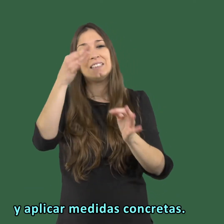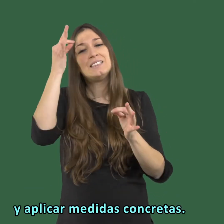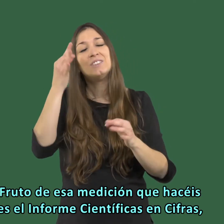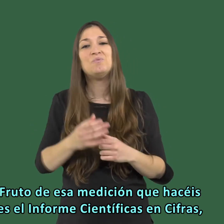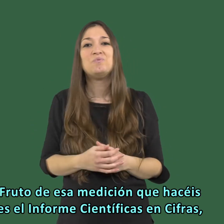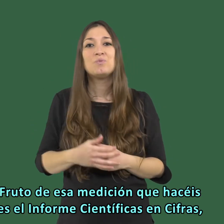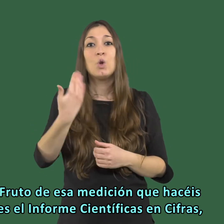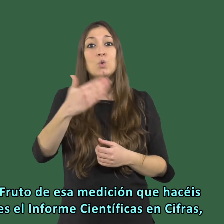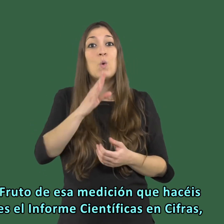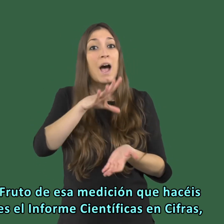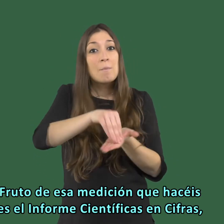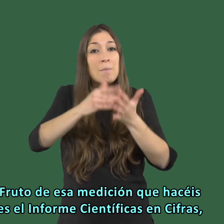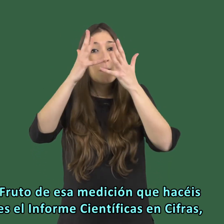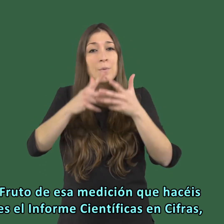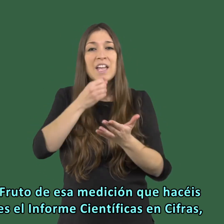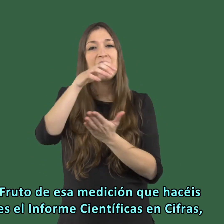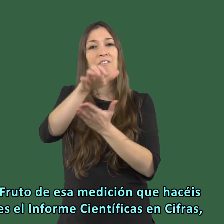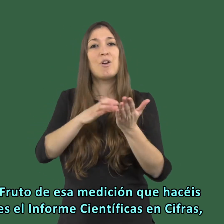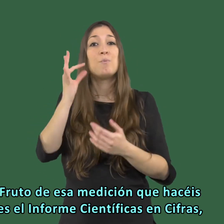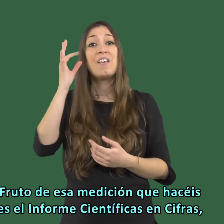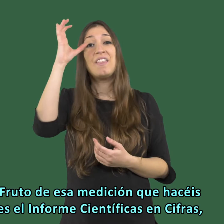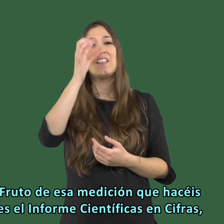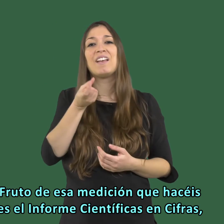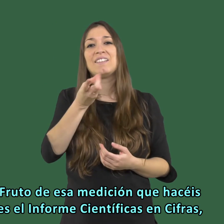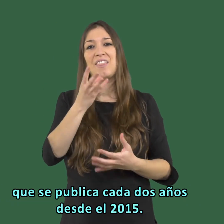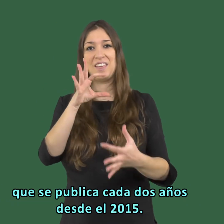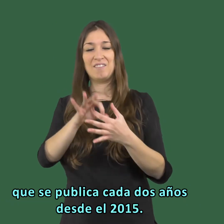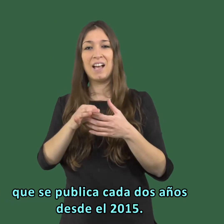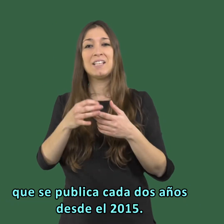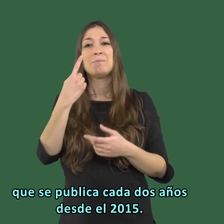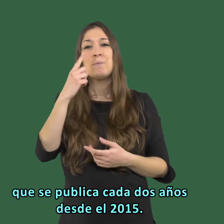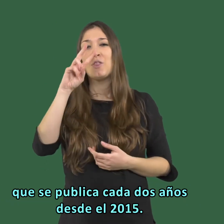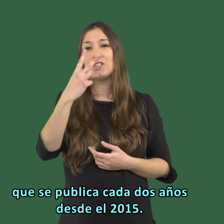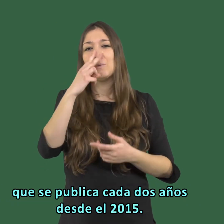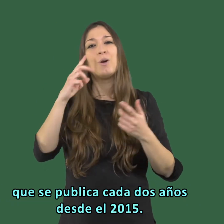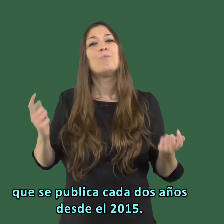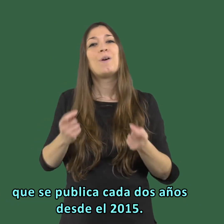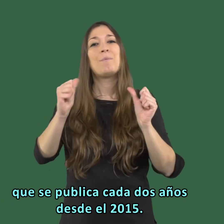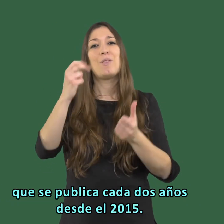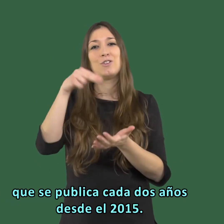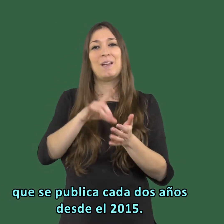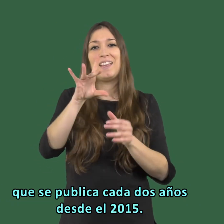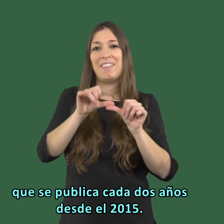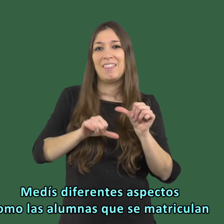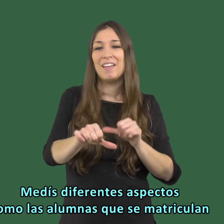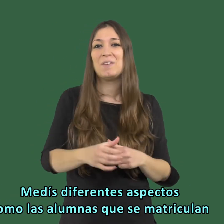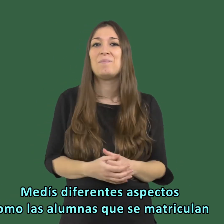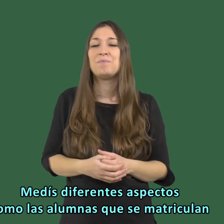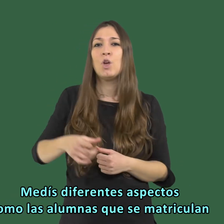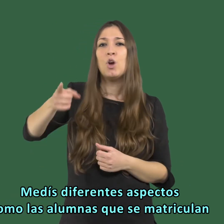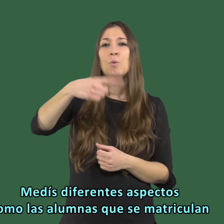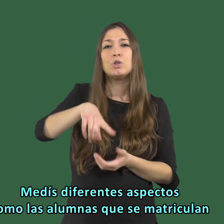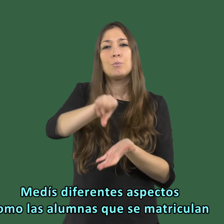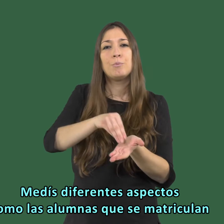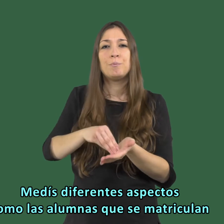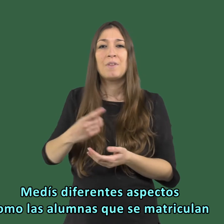concretas. Fruto de esa medición que hacéis es el informe Científicas en Cifras, que se publica cada 2 años desde el 2015. Medís